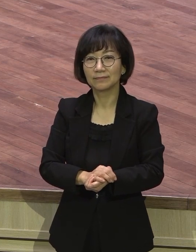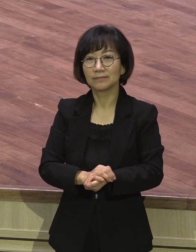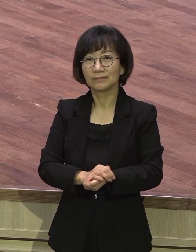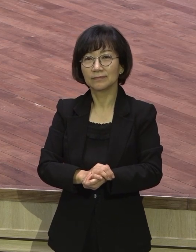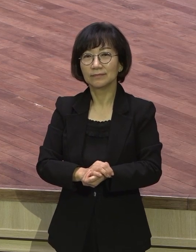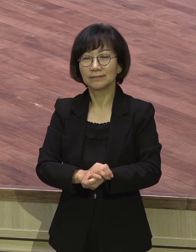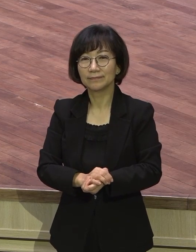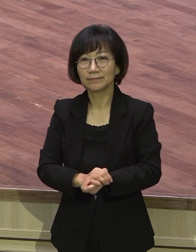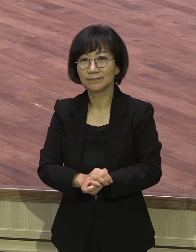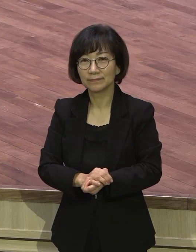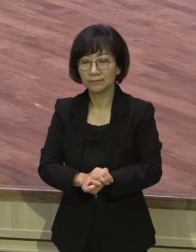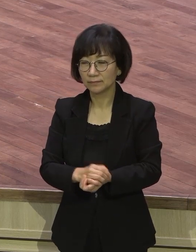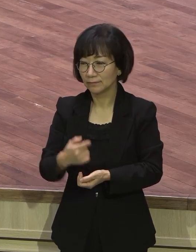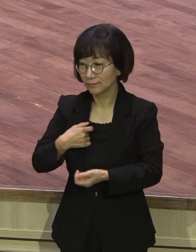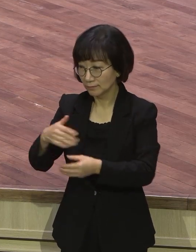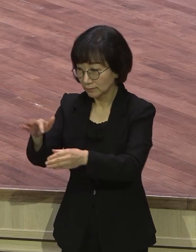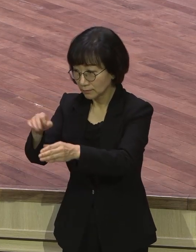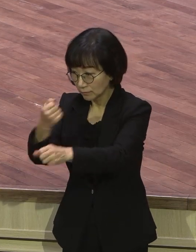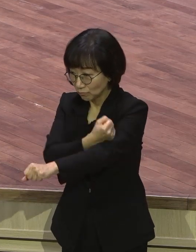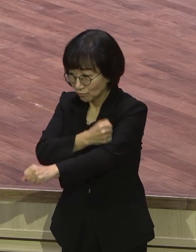저는 그런 거 안 받습니다.